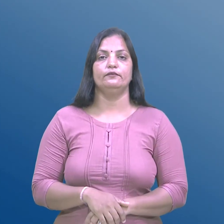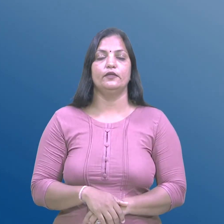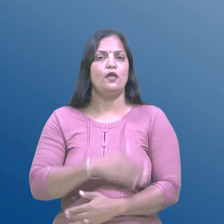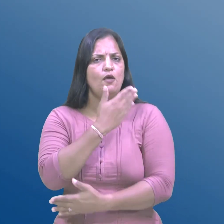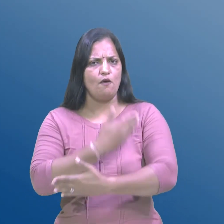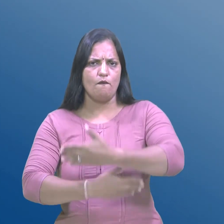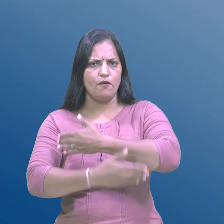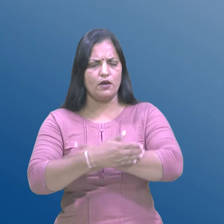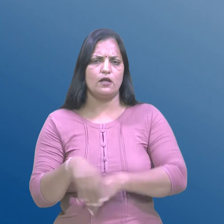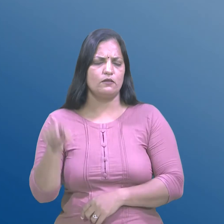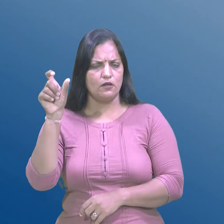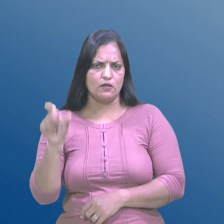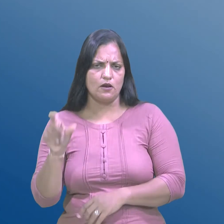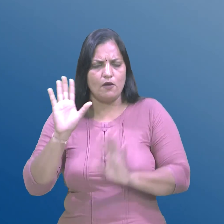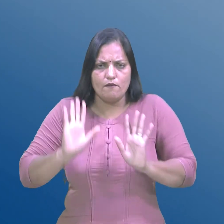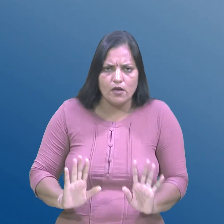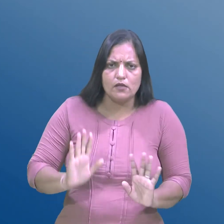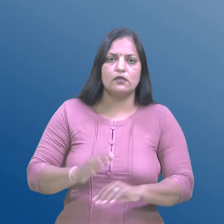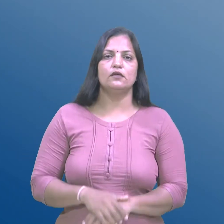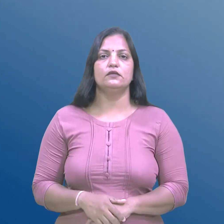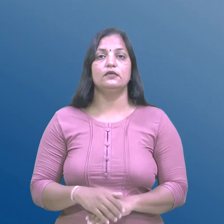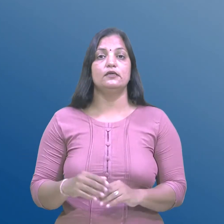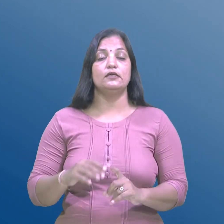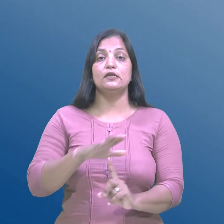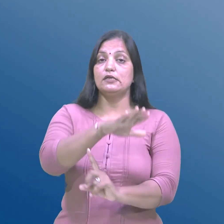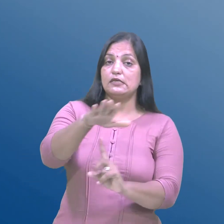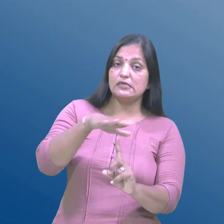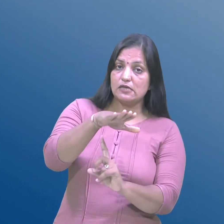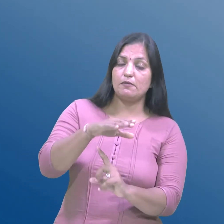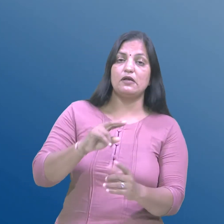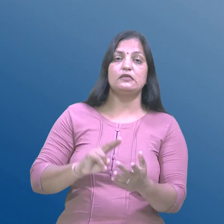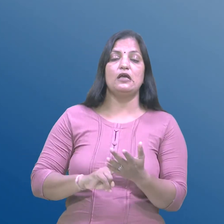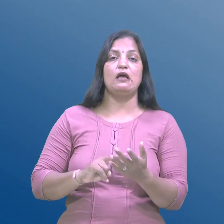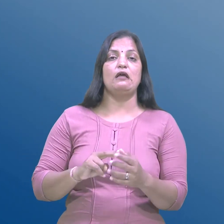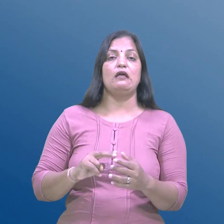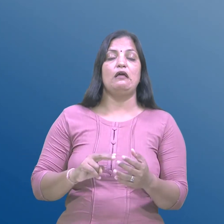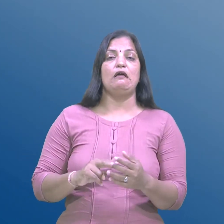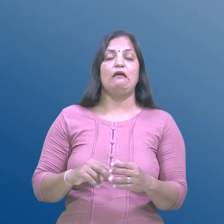વિકલાંગતા ધરાવતી વ્યક્તિને સમાજ અથવા સમુદાયમાં જીવવાનો અધિકાર રહેશે.